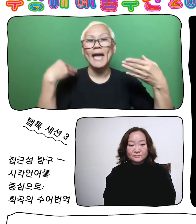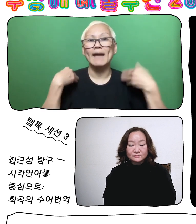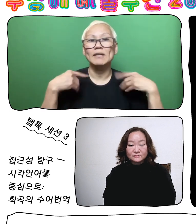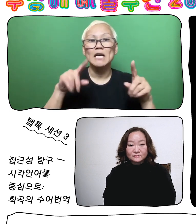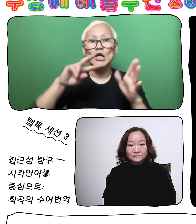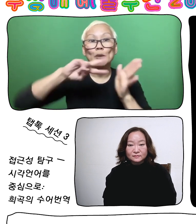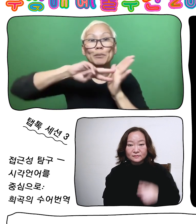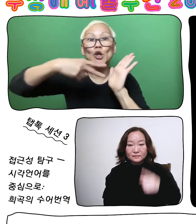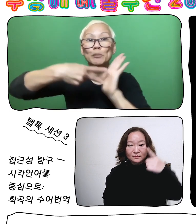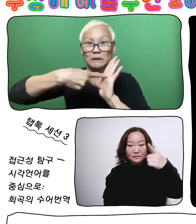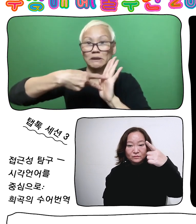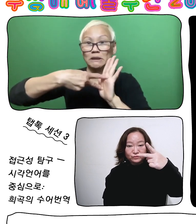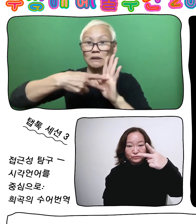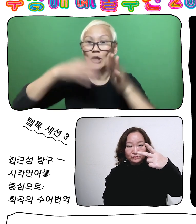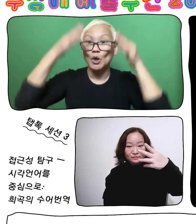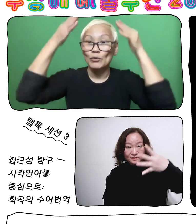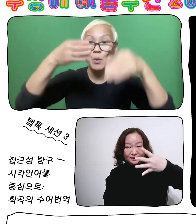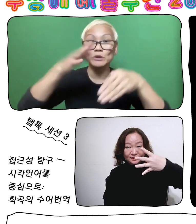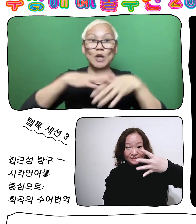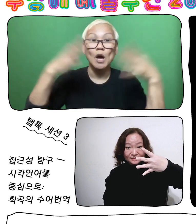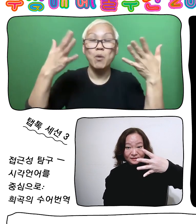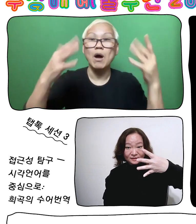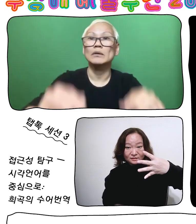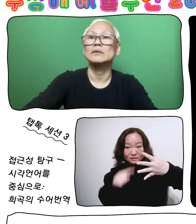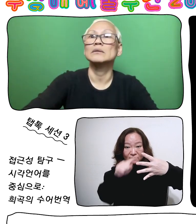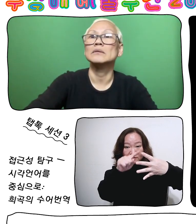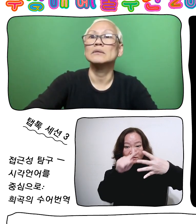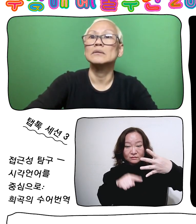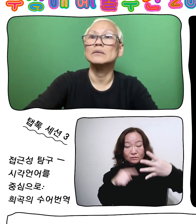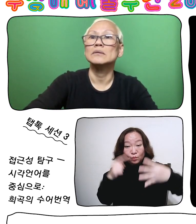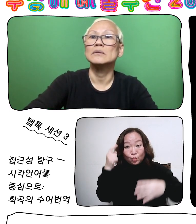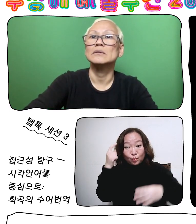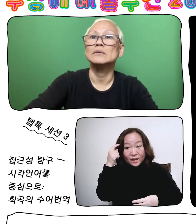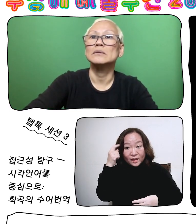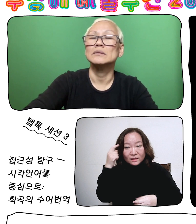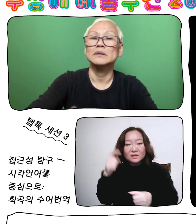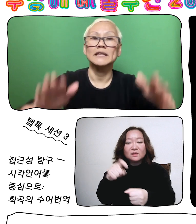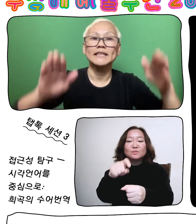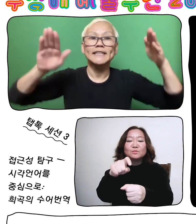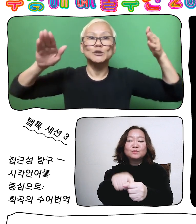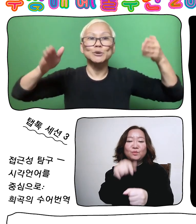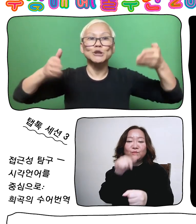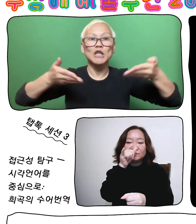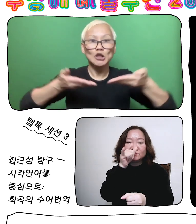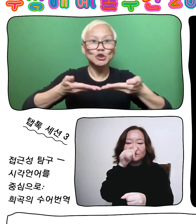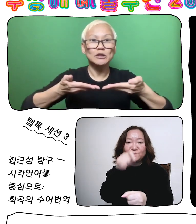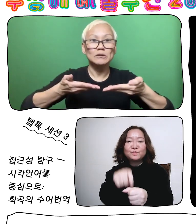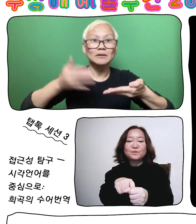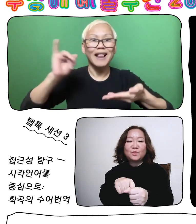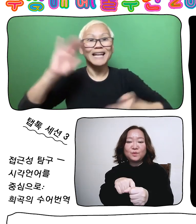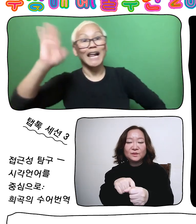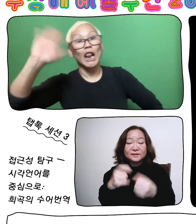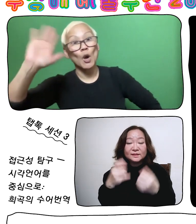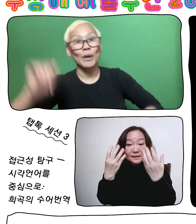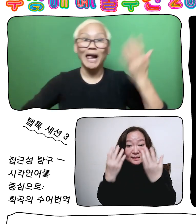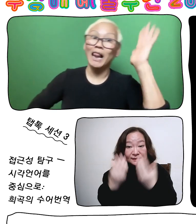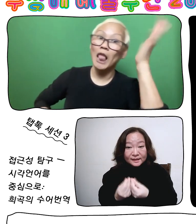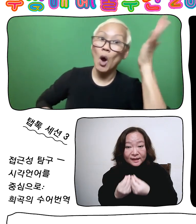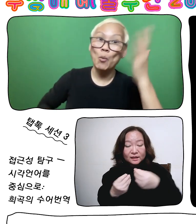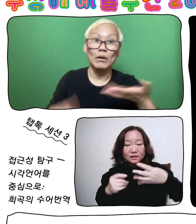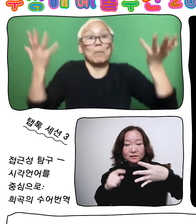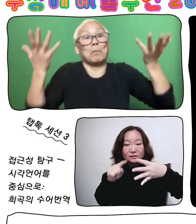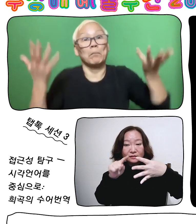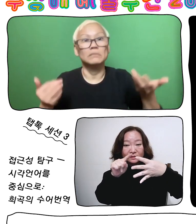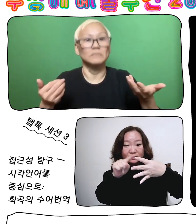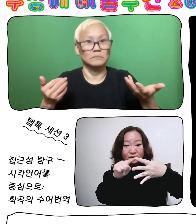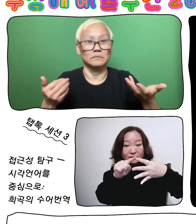셰익스피어가 4개의 단락으로 나눈 이유는 대략 이렇습니다. 첫 번째 단락에는 인사와 소개,